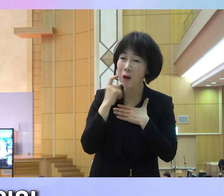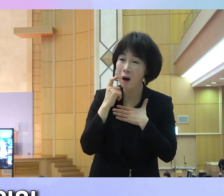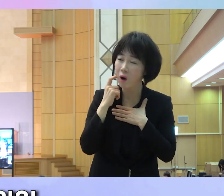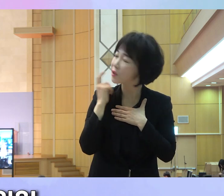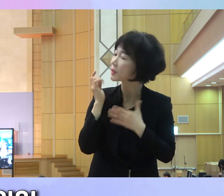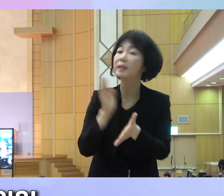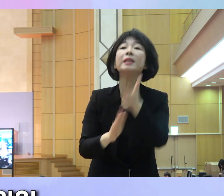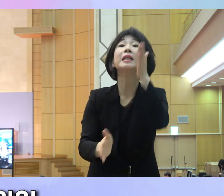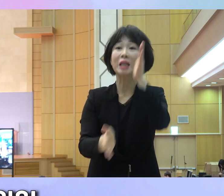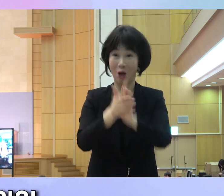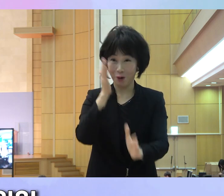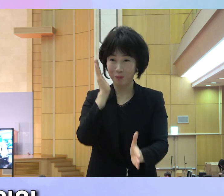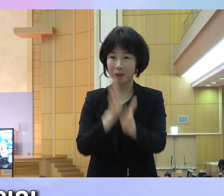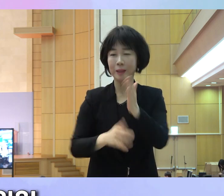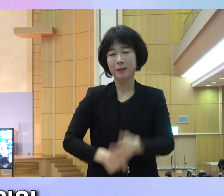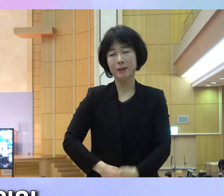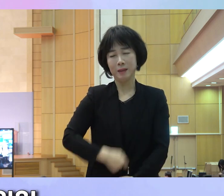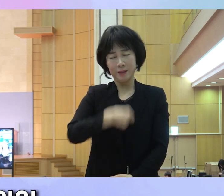변함없으신